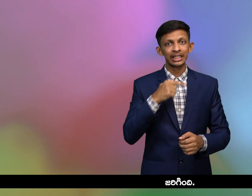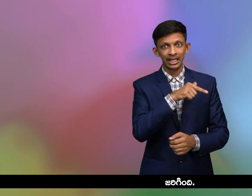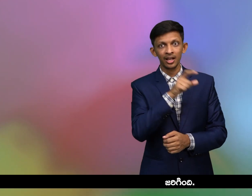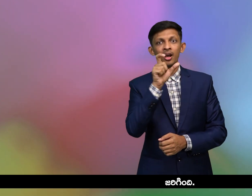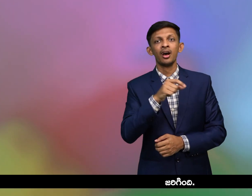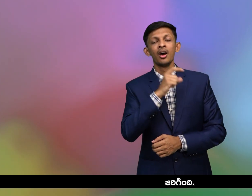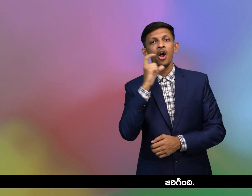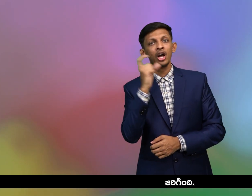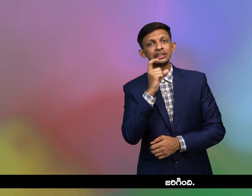జరిగింది.